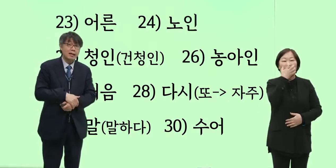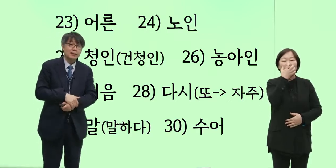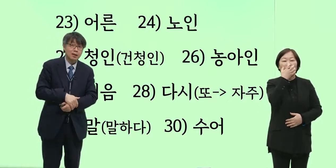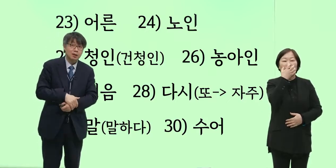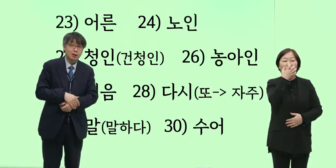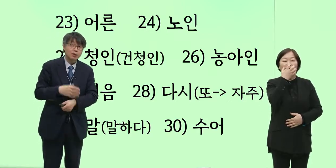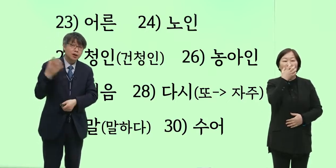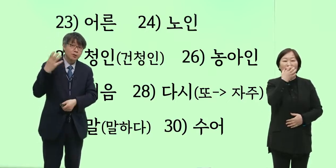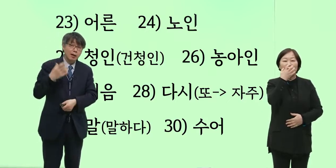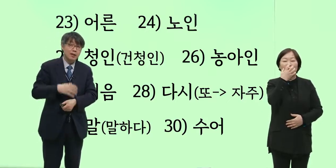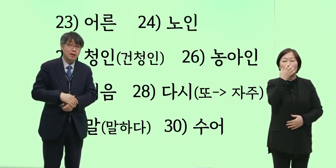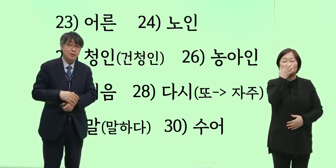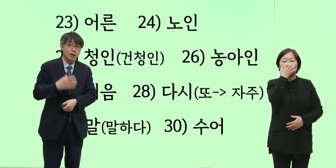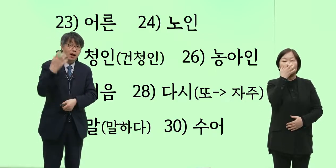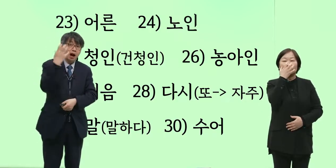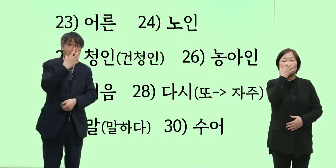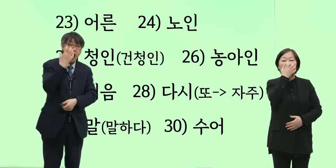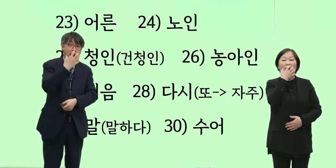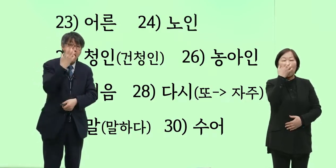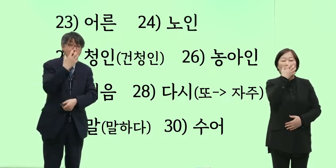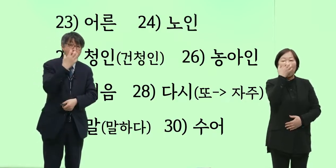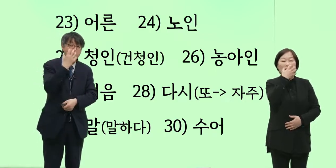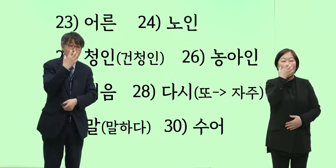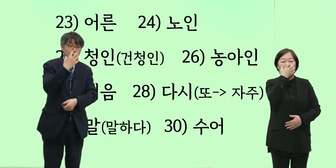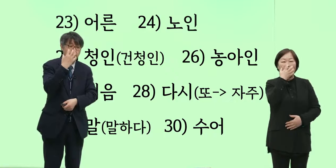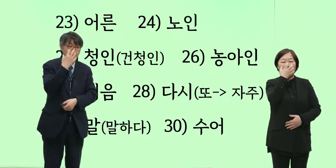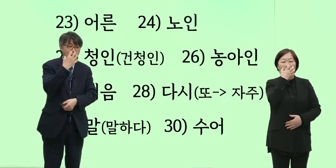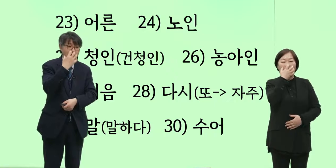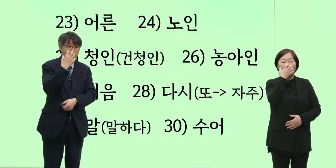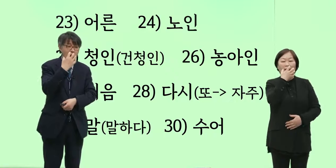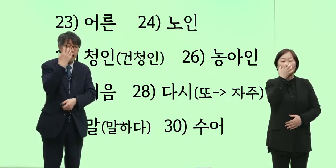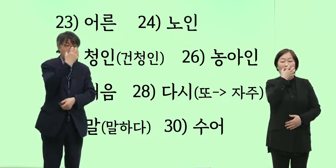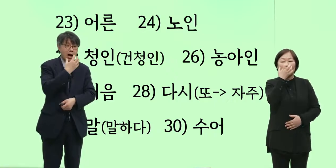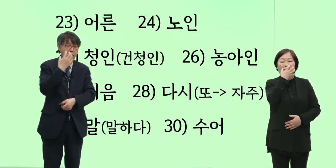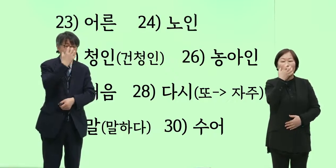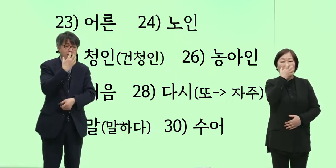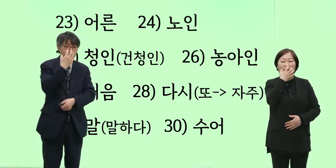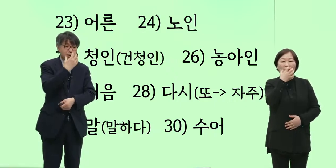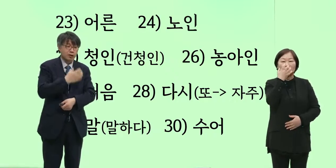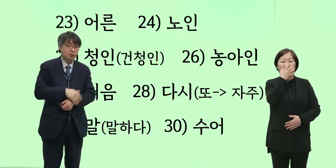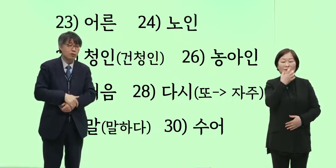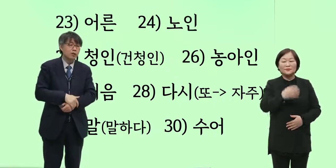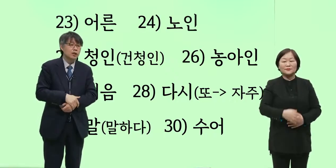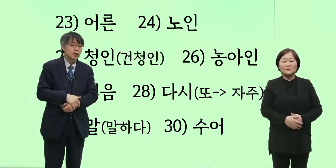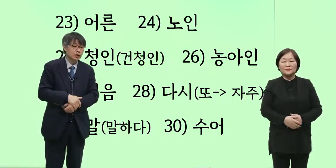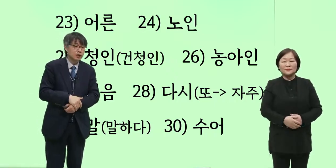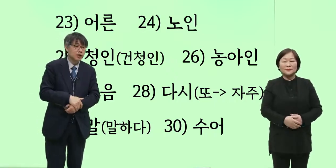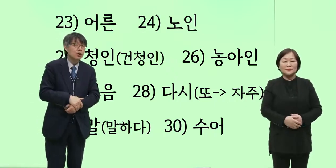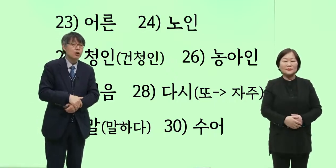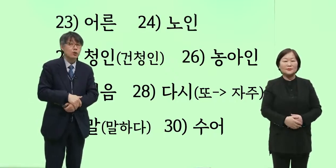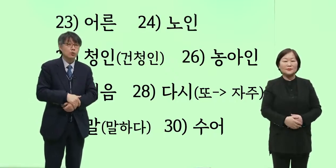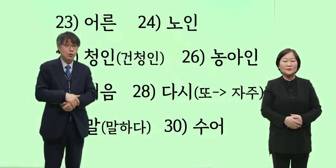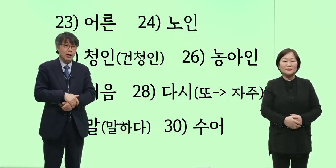말하는 사람이잖아요. 들어서 말하는 사람이잖아요. 아 이렇게 표현합니다. 이렇게 표현하기도 하고 청인.